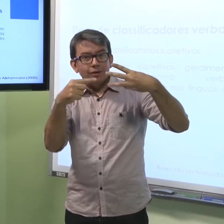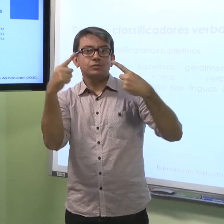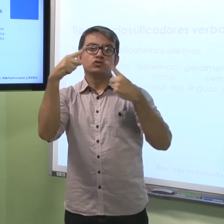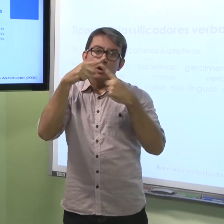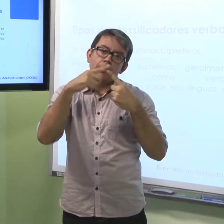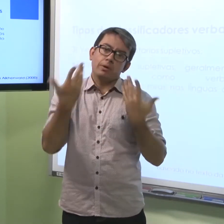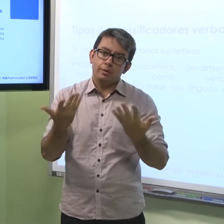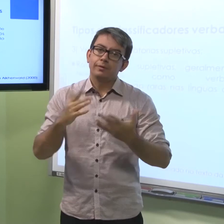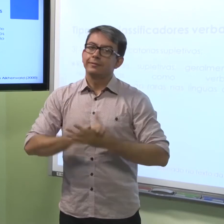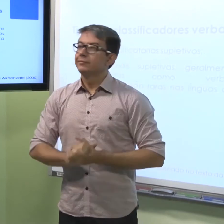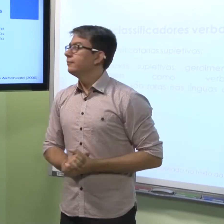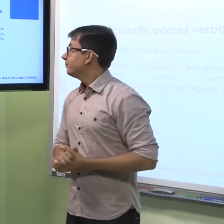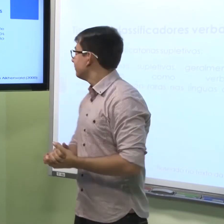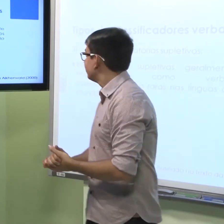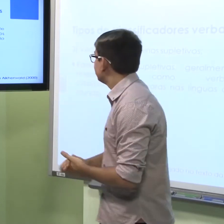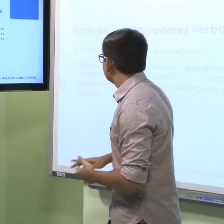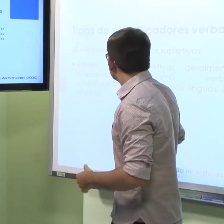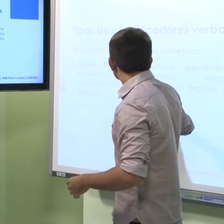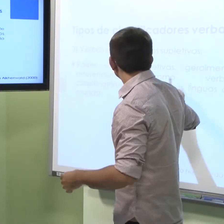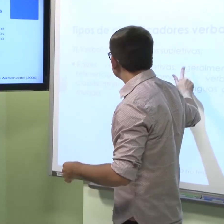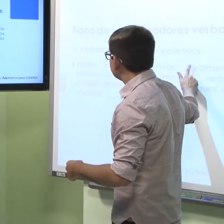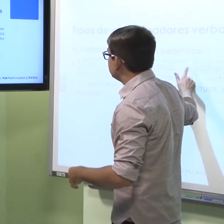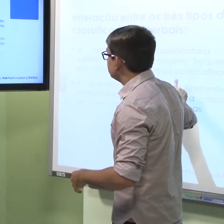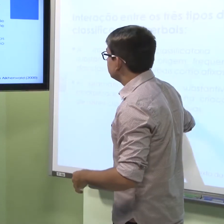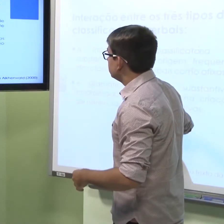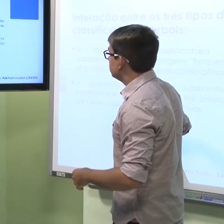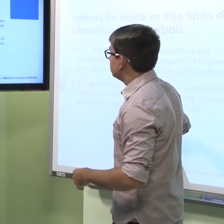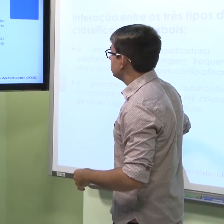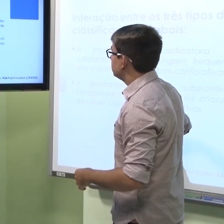Vocês viram sobre esses três tipos de classificadores?